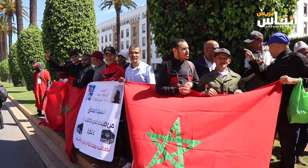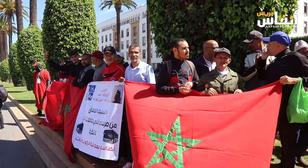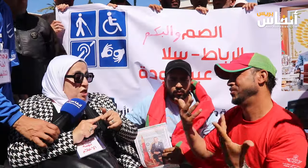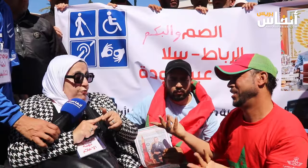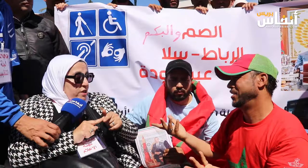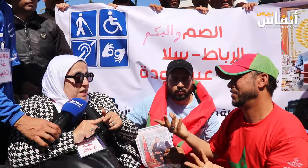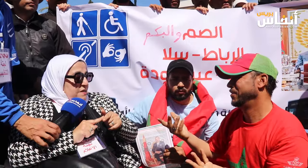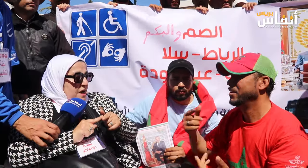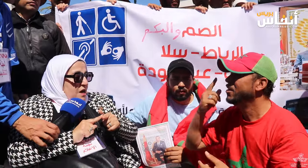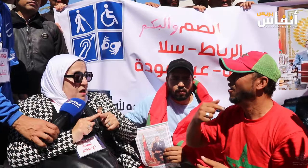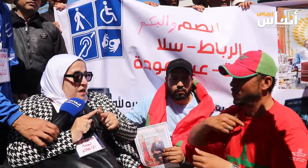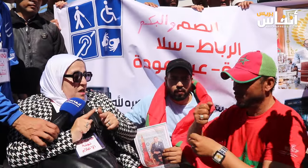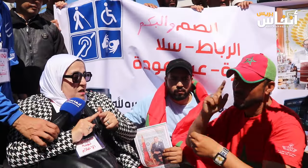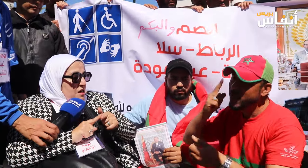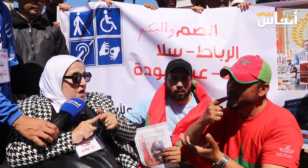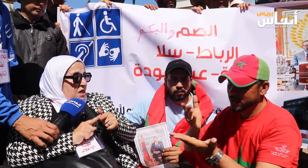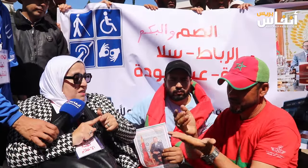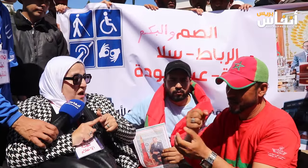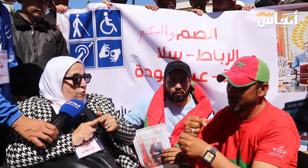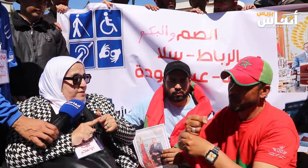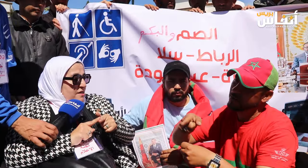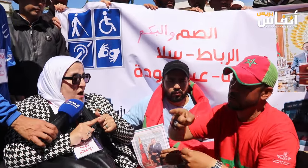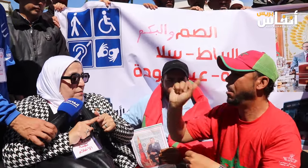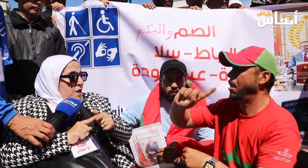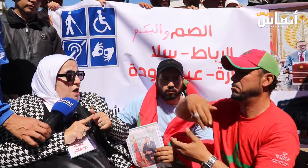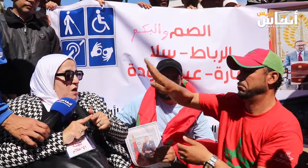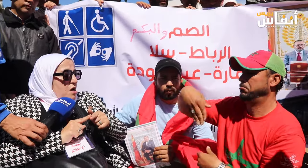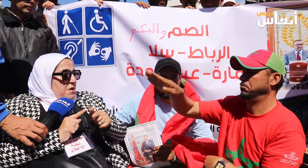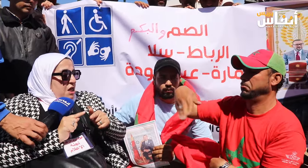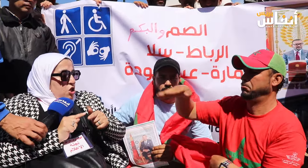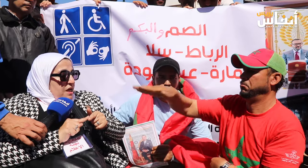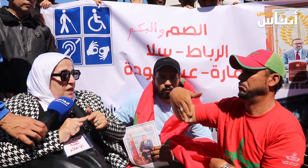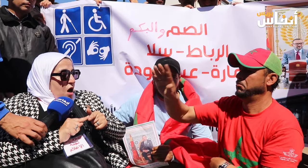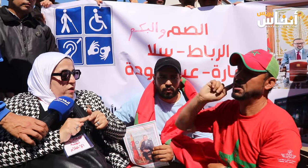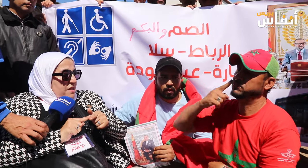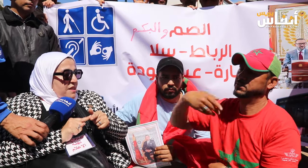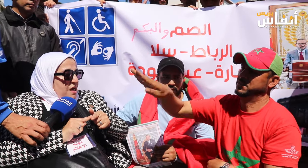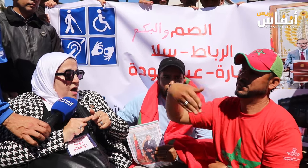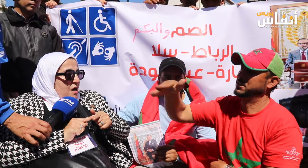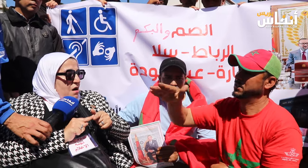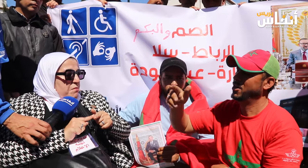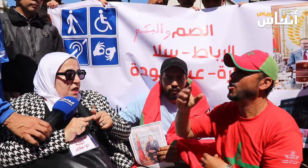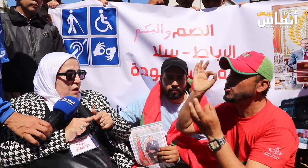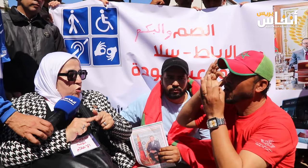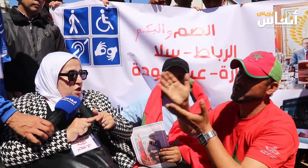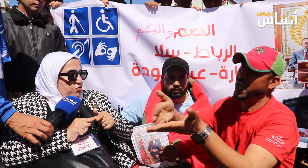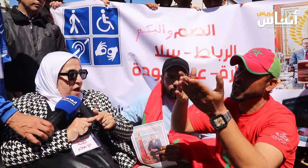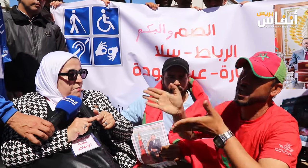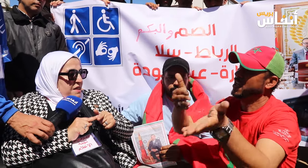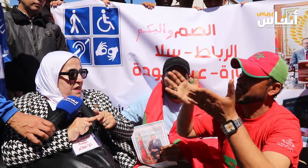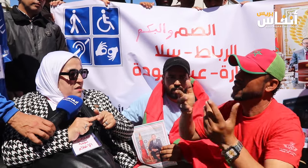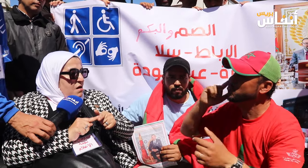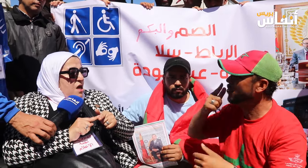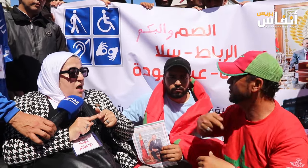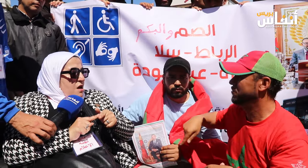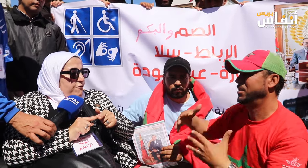والو، الاشخاص في وضعيه اعاقه يسعاو في الزنقه، ملي كيلقاونا عندنا اعاقه ما كيقبلوش لوناش في